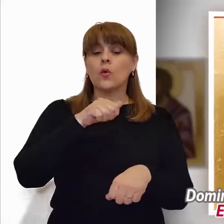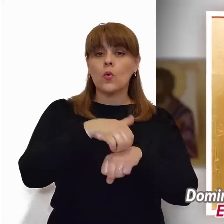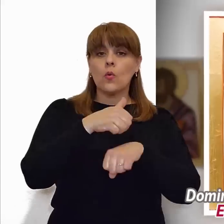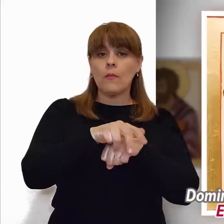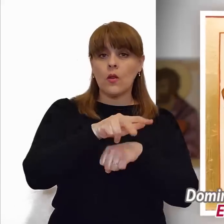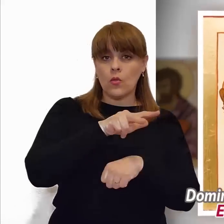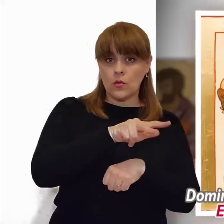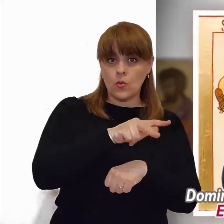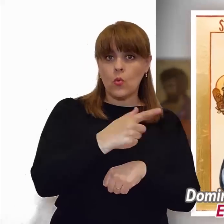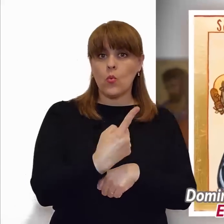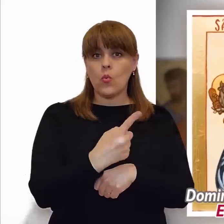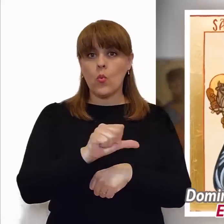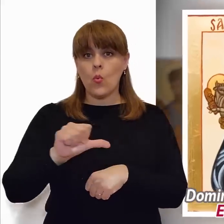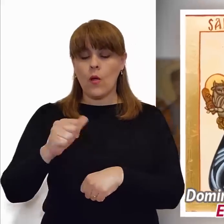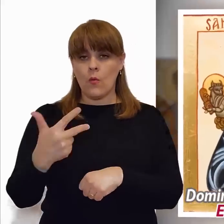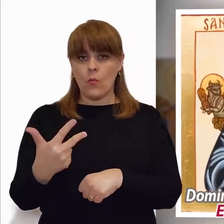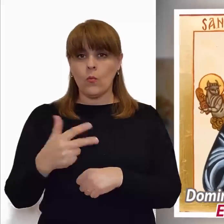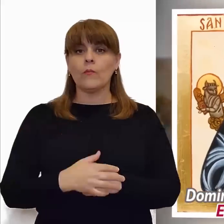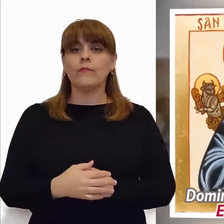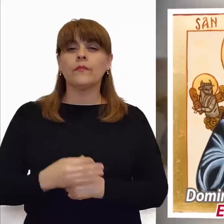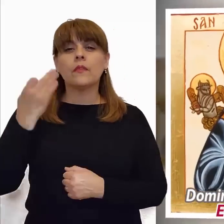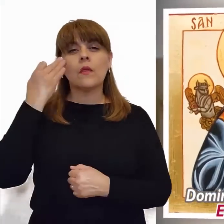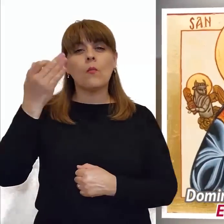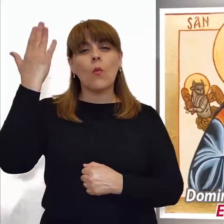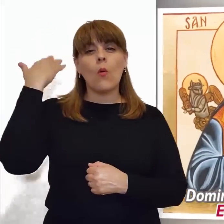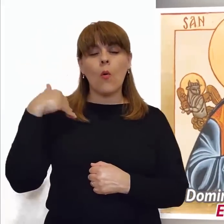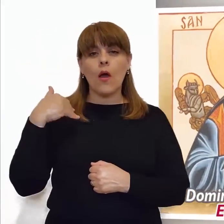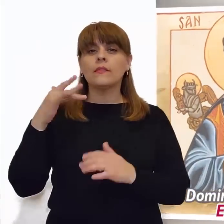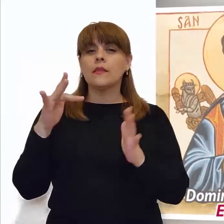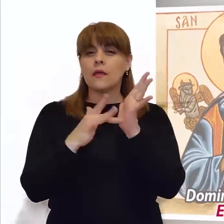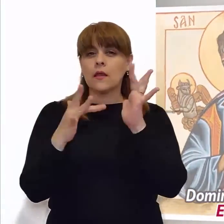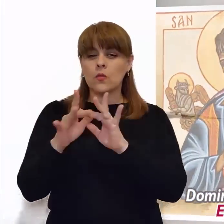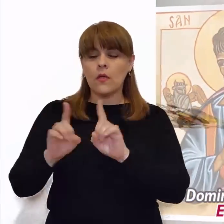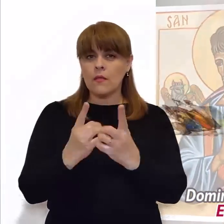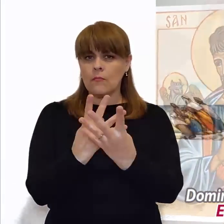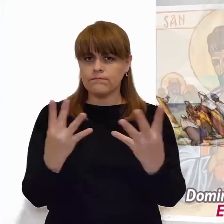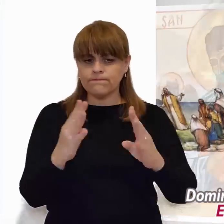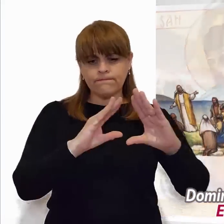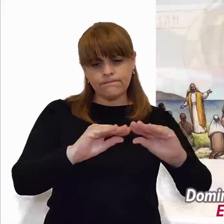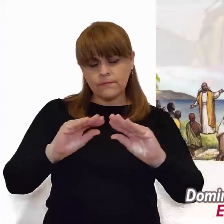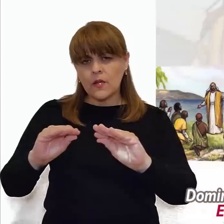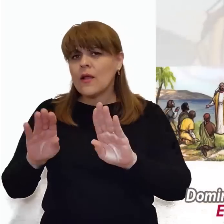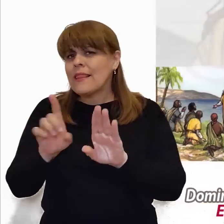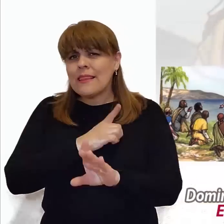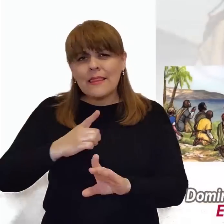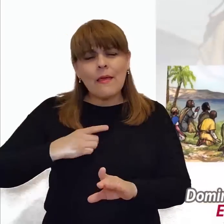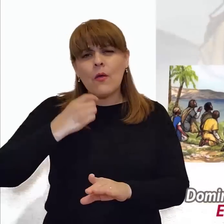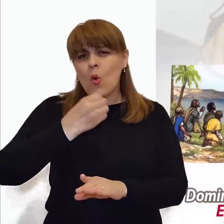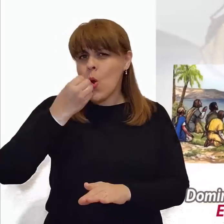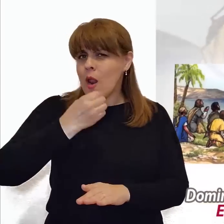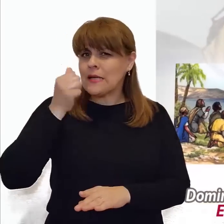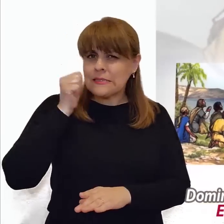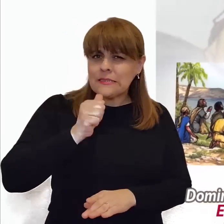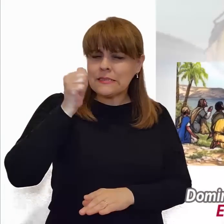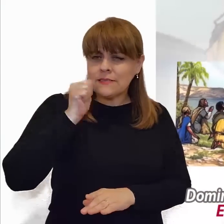18, 1-8. En aquel tiempo, para enseñar Jesús a sus discípulos la necesidad de orar